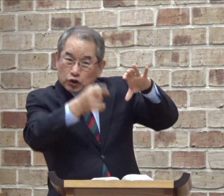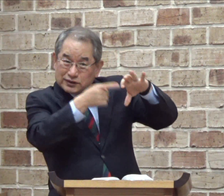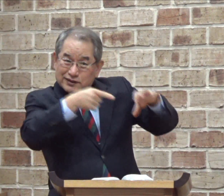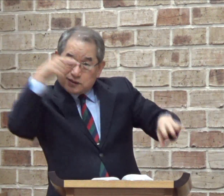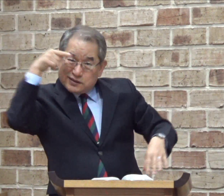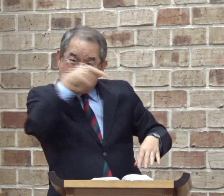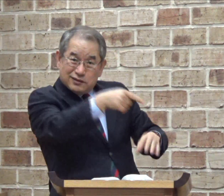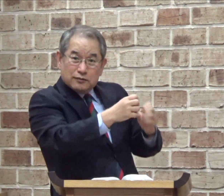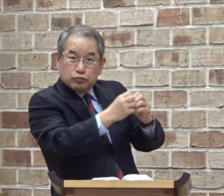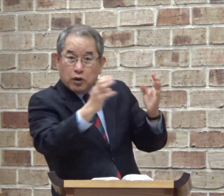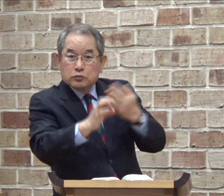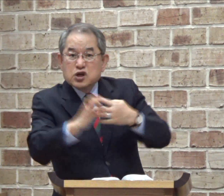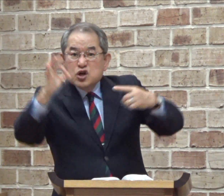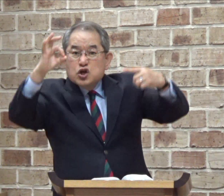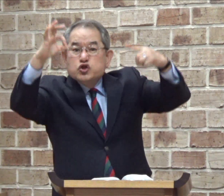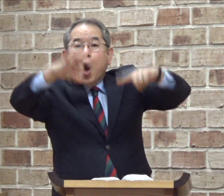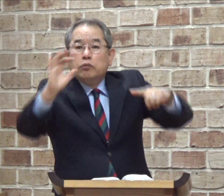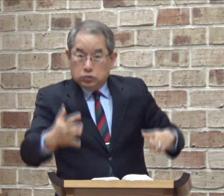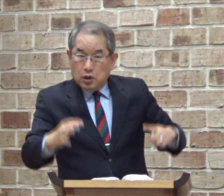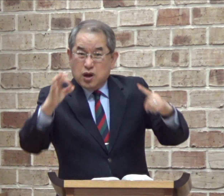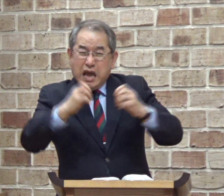오늘 그와 같은 방법으로